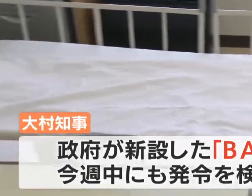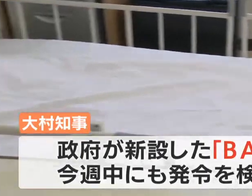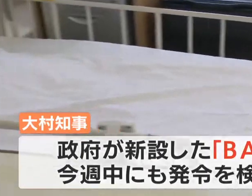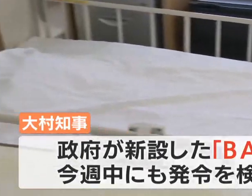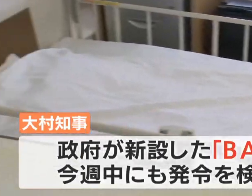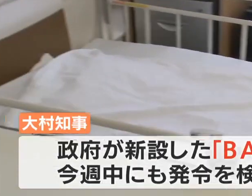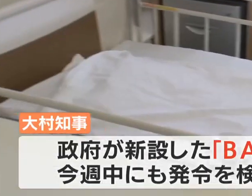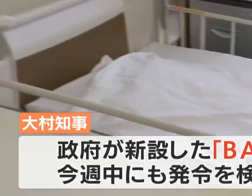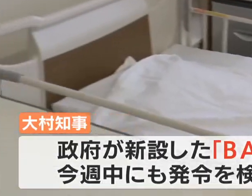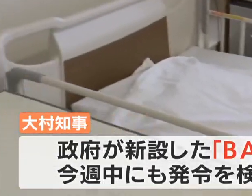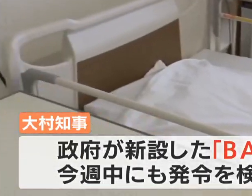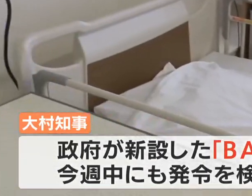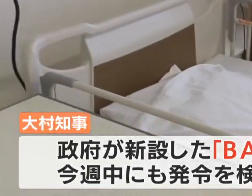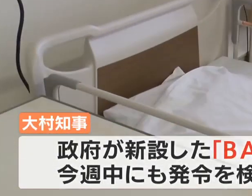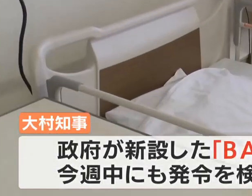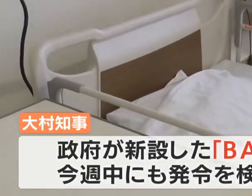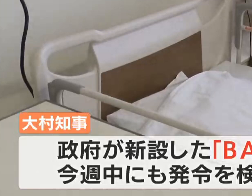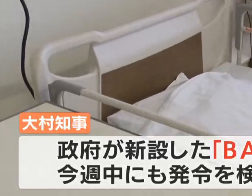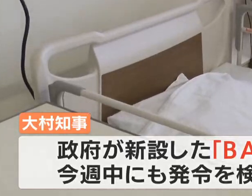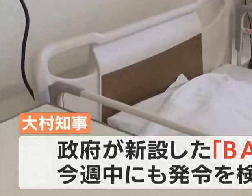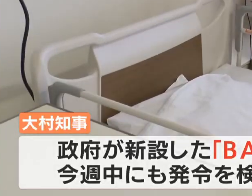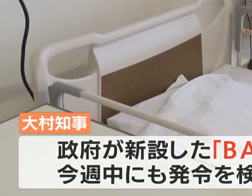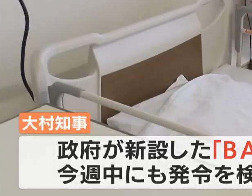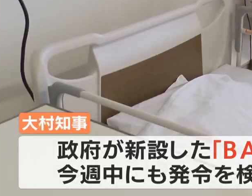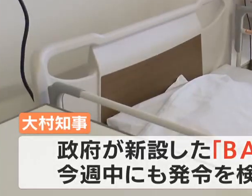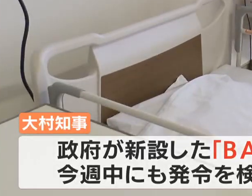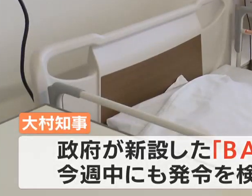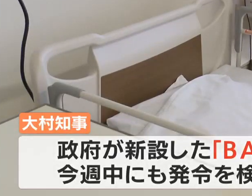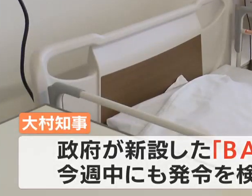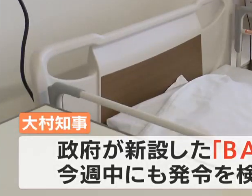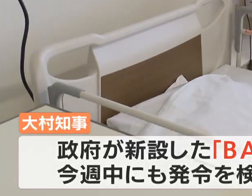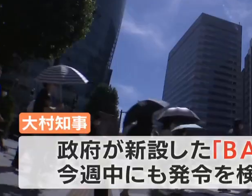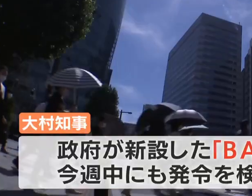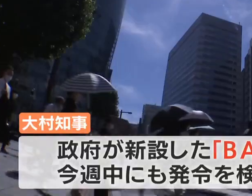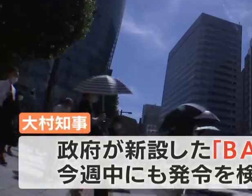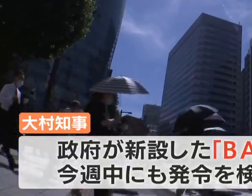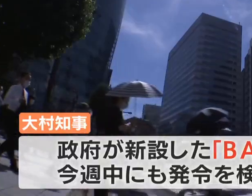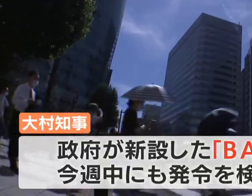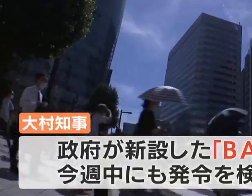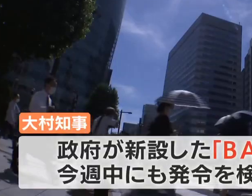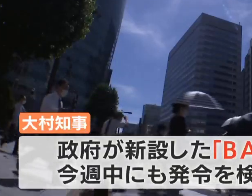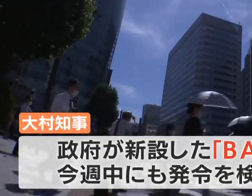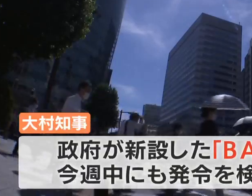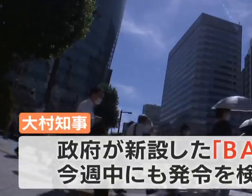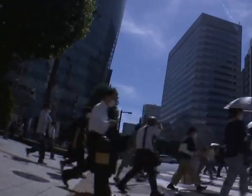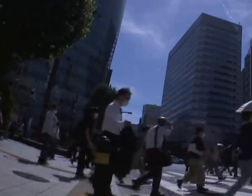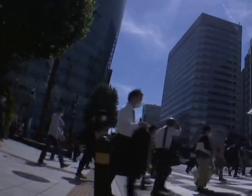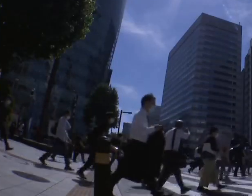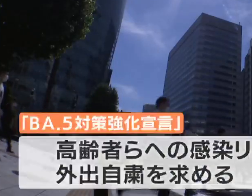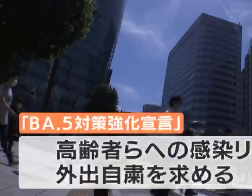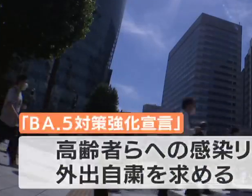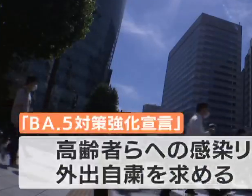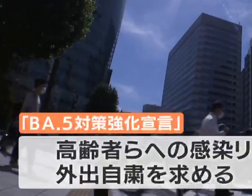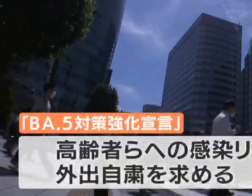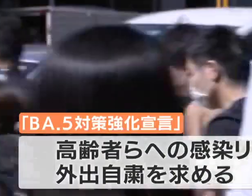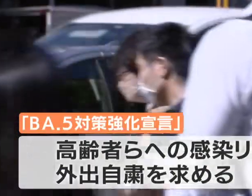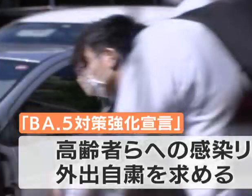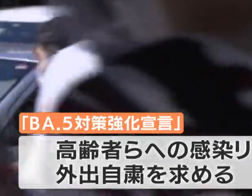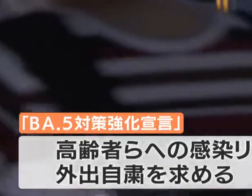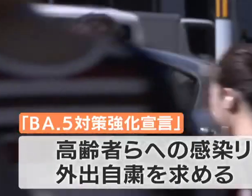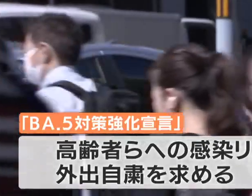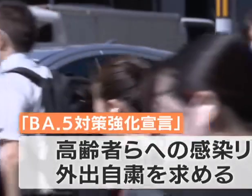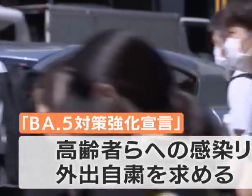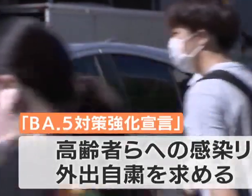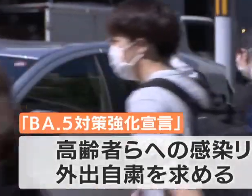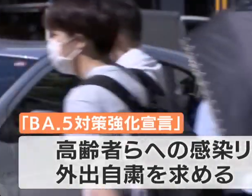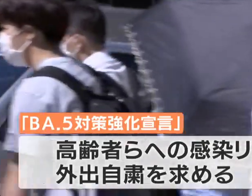ba 5対策強化1000件について今週中にも発令を検討していることを明らかにしましたbf 5対策強化1000円